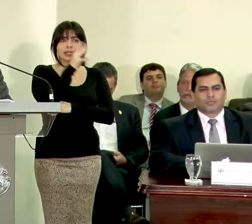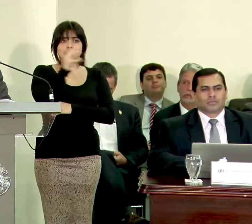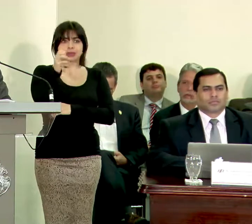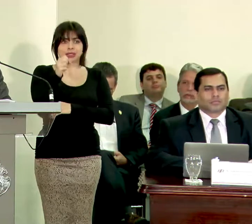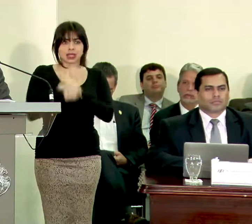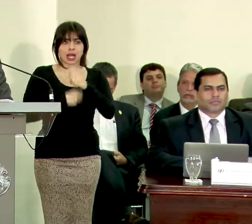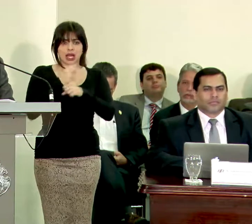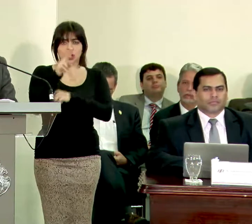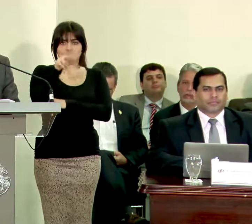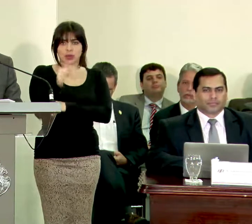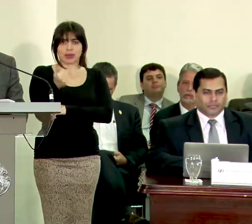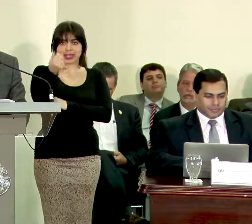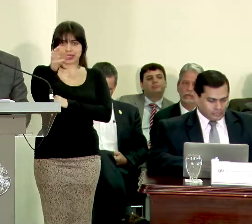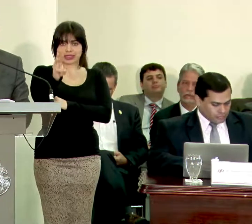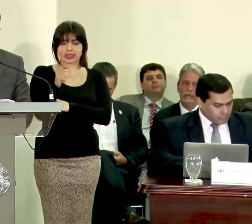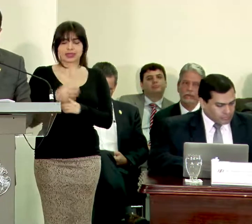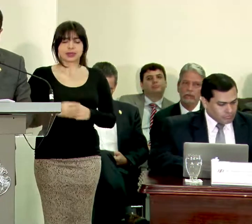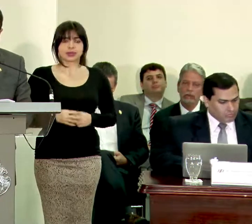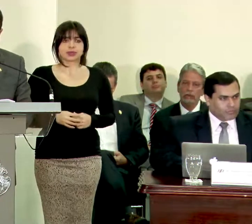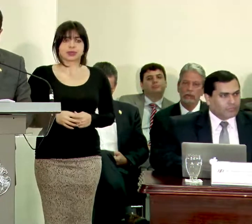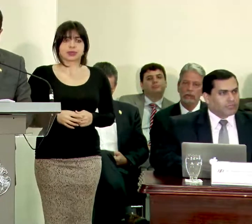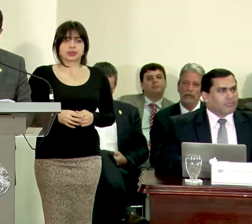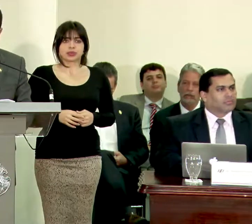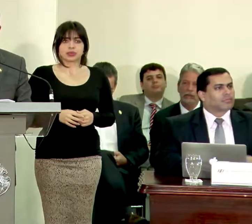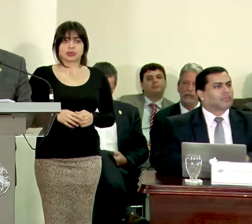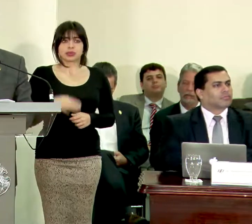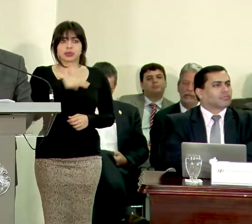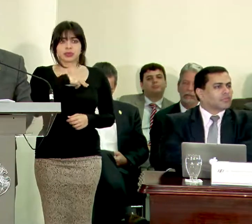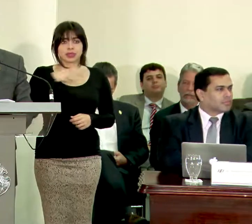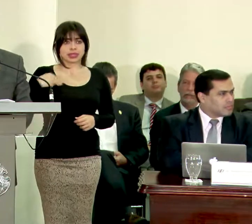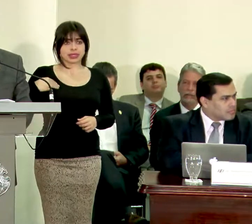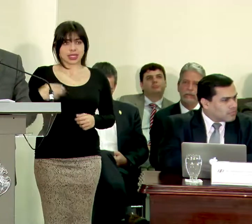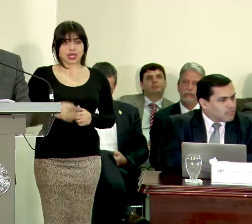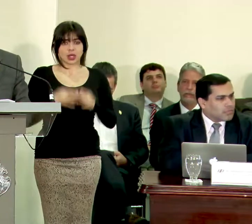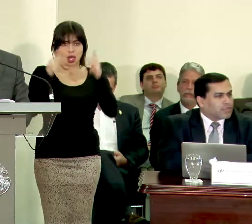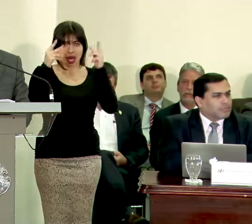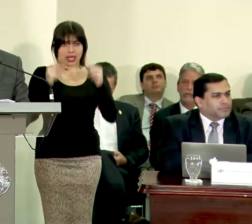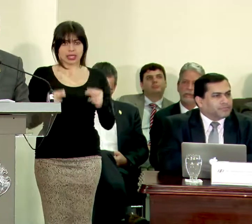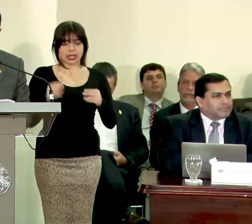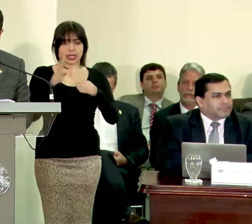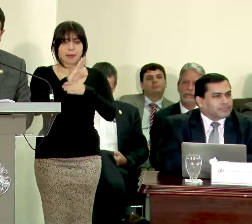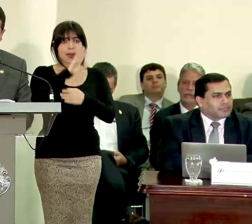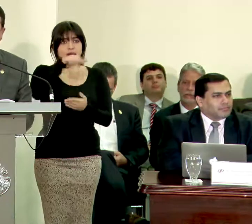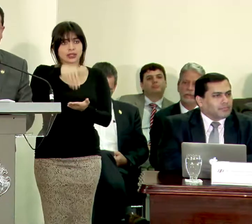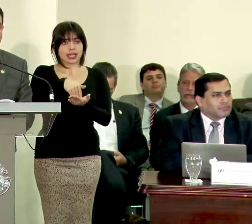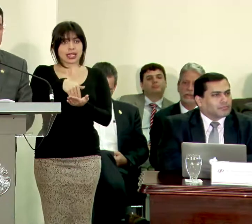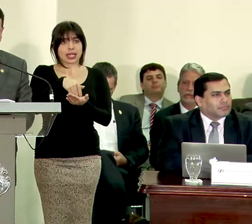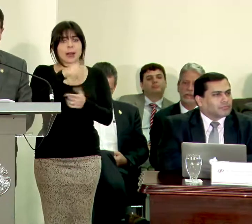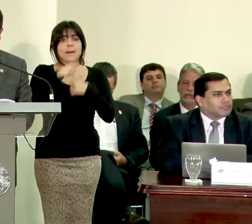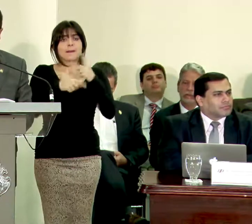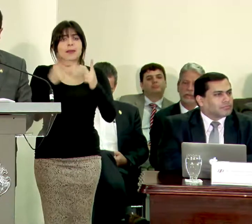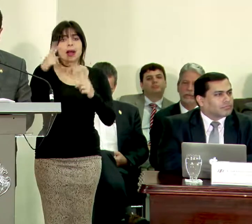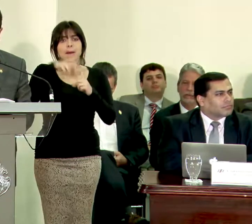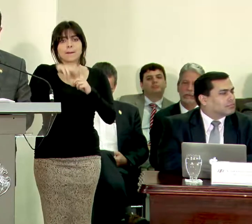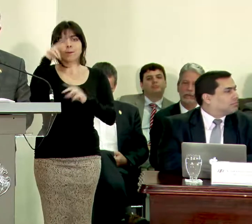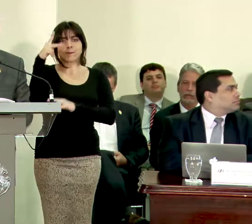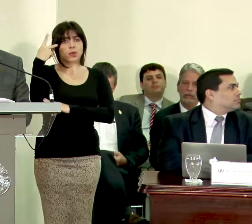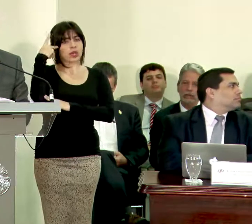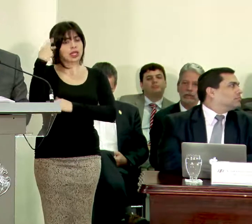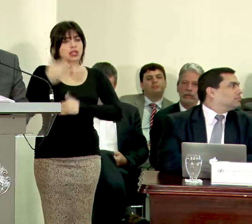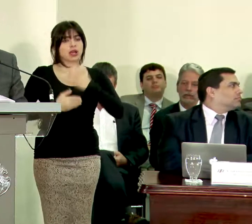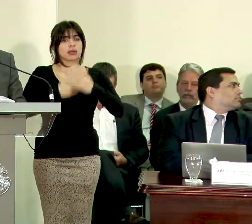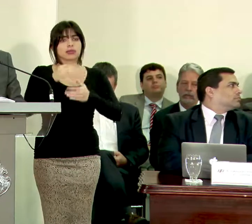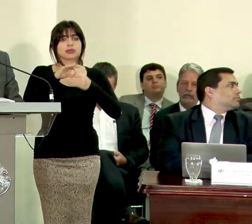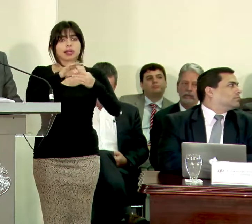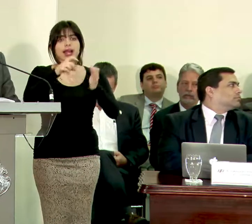de 2016. El Ministerio de Hacienda, el Banco Central, va a implementar una política de gestión